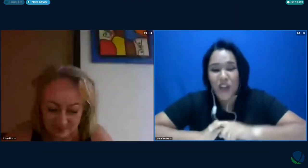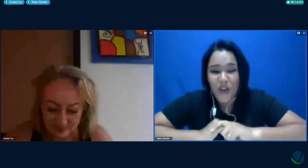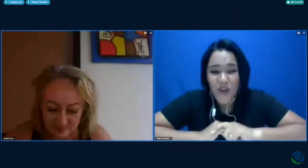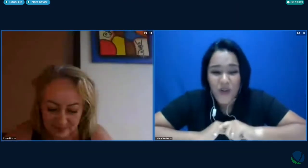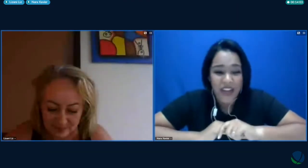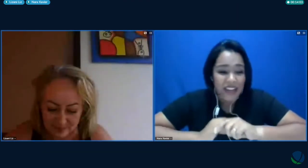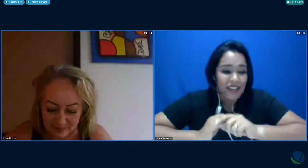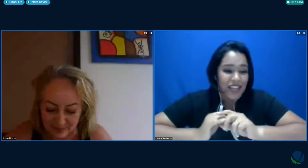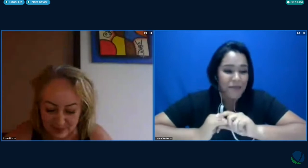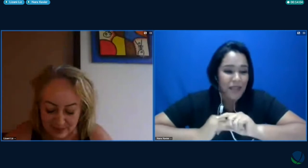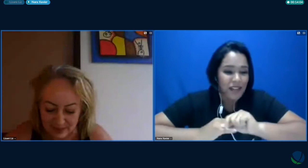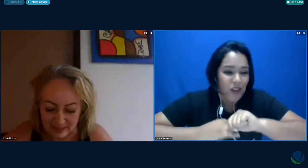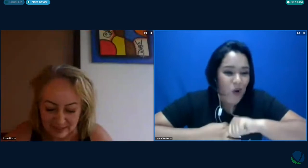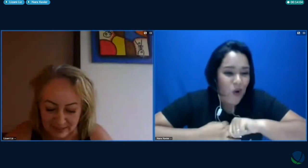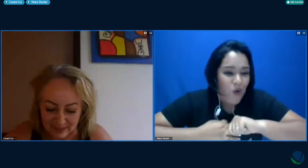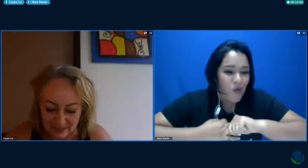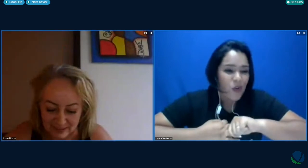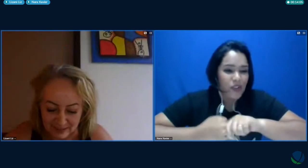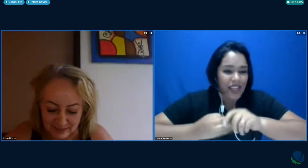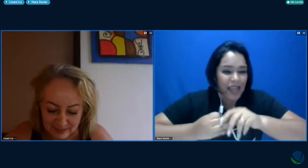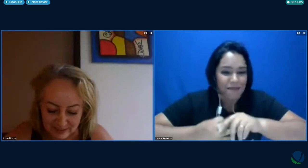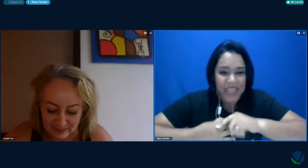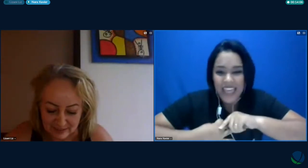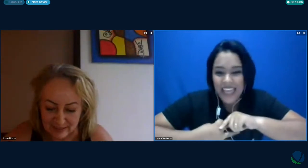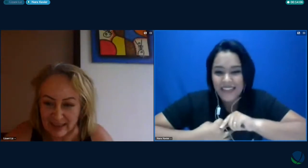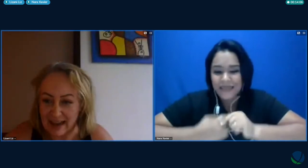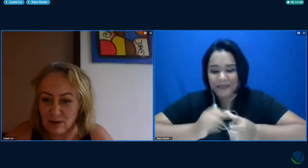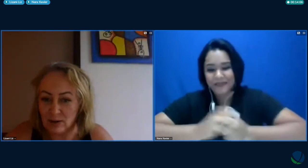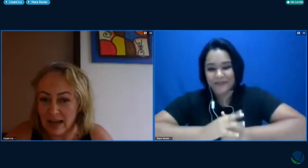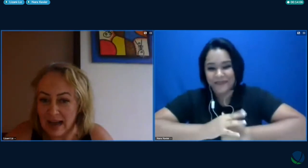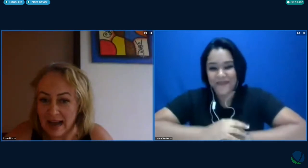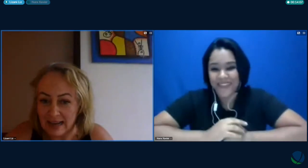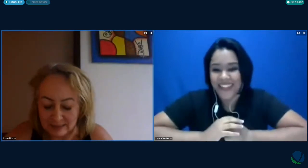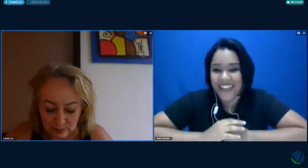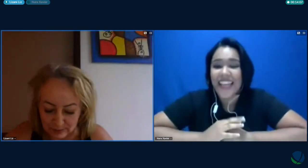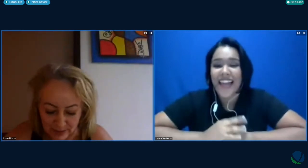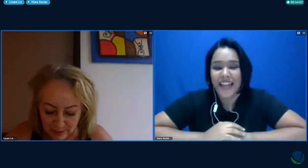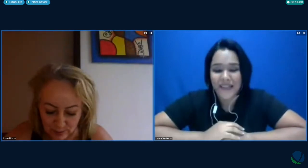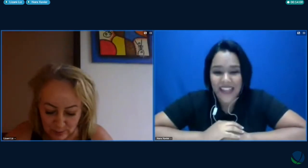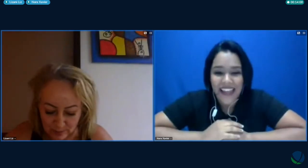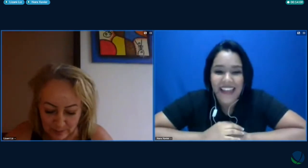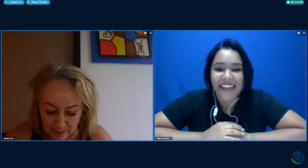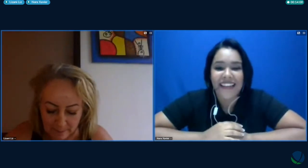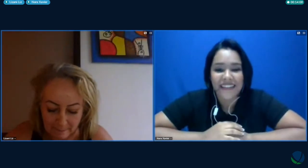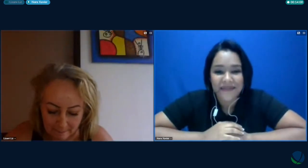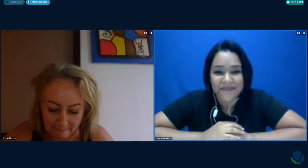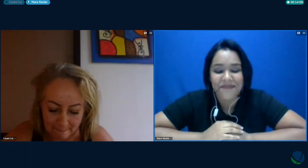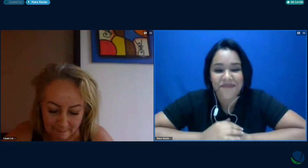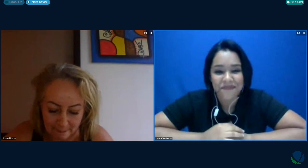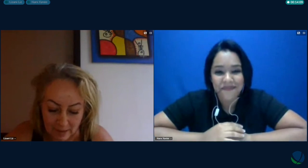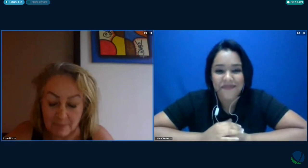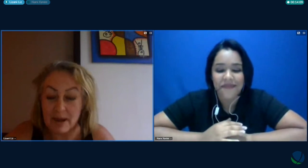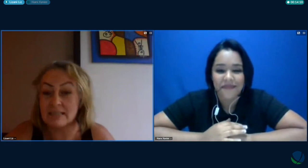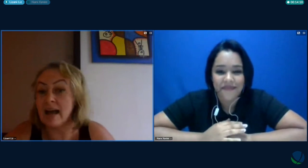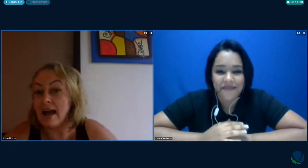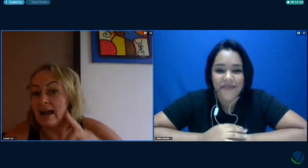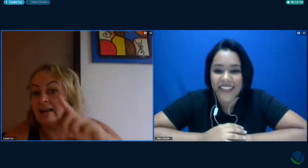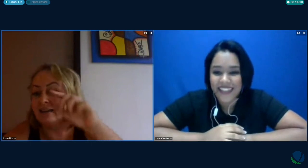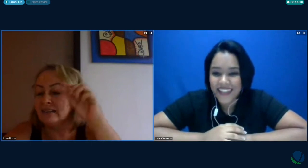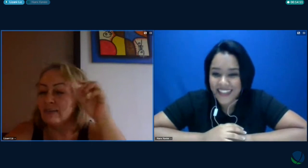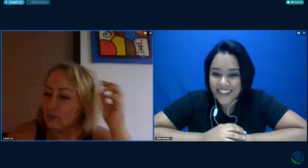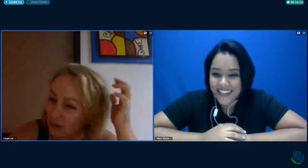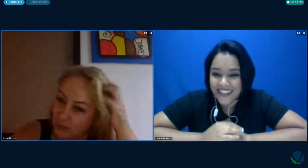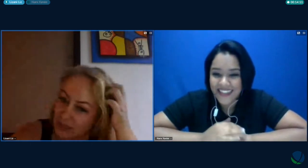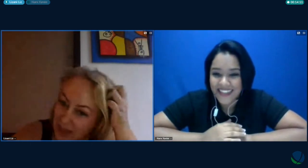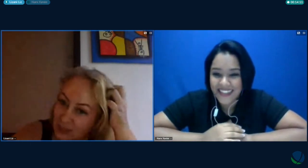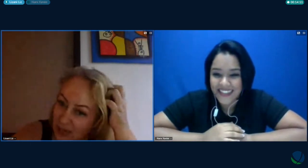Fui loura, cabelo longo, cortei cabelo. Caracolado. Caracolado, é. Mas a